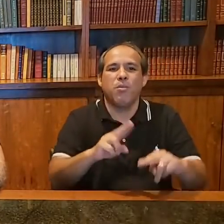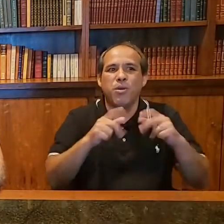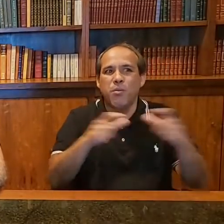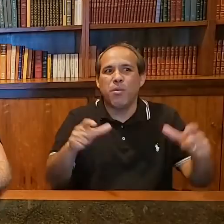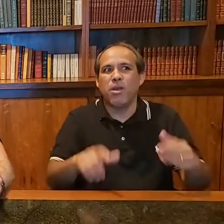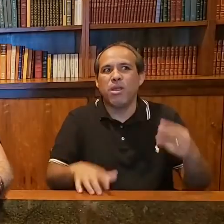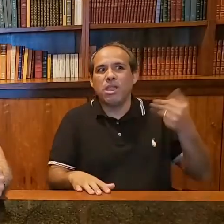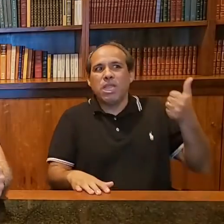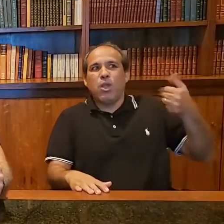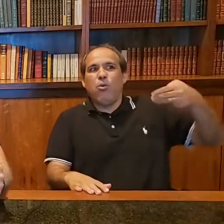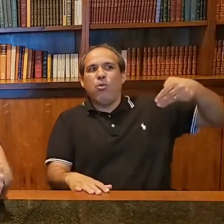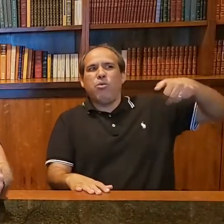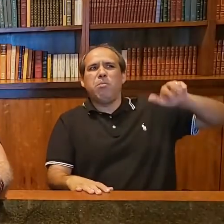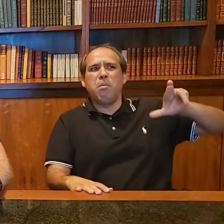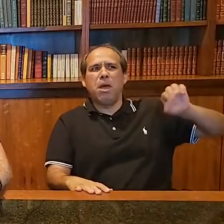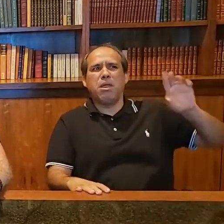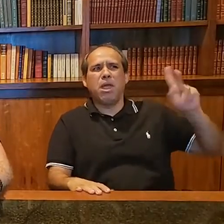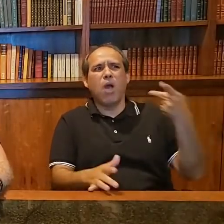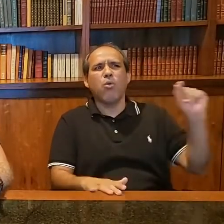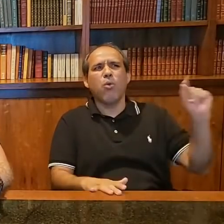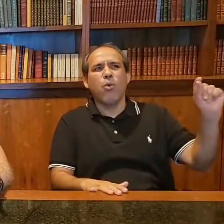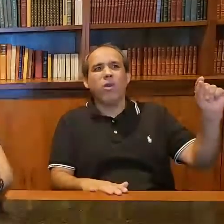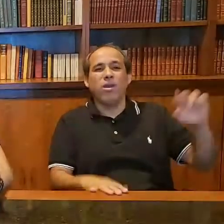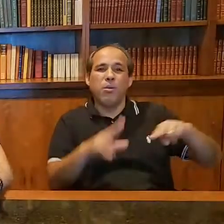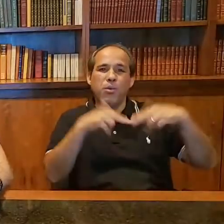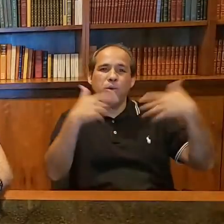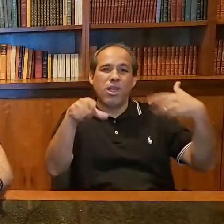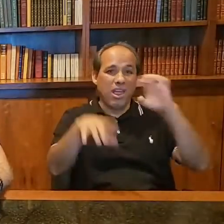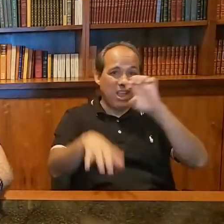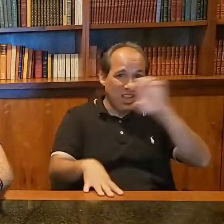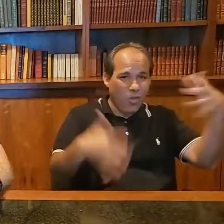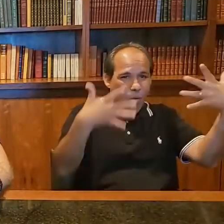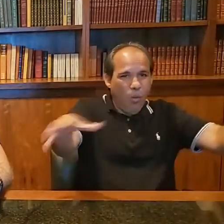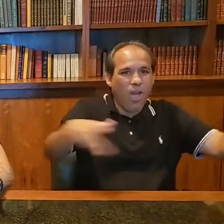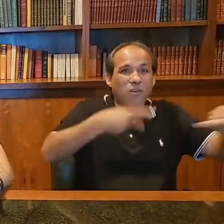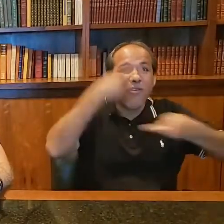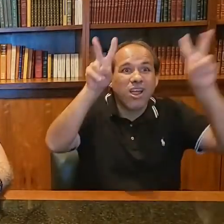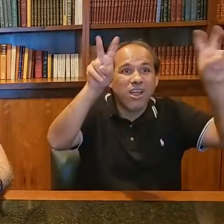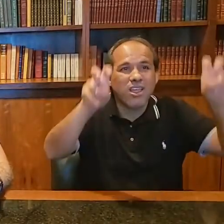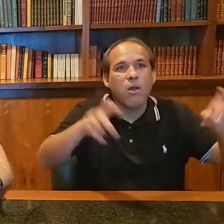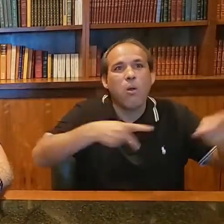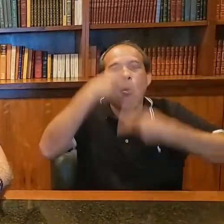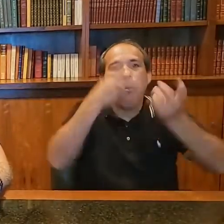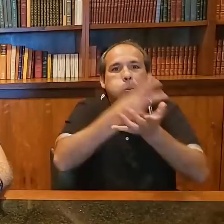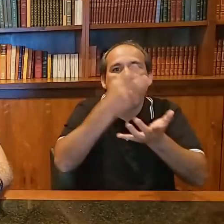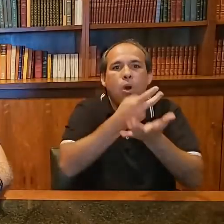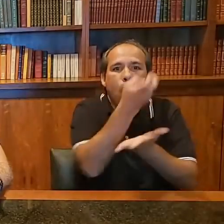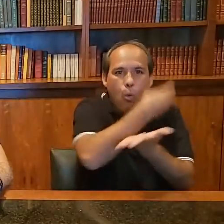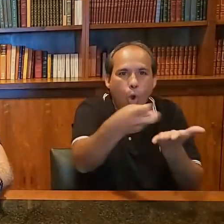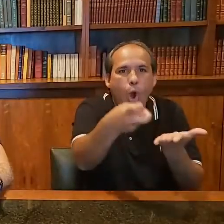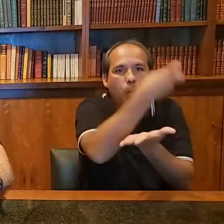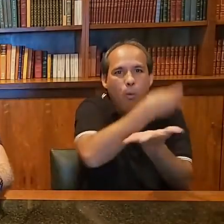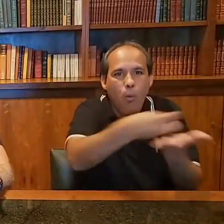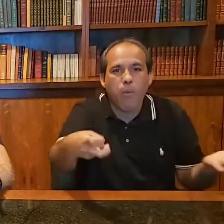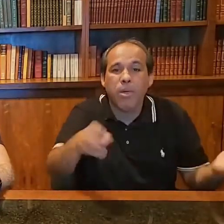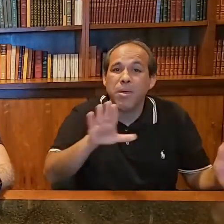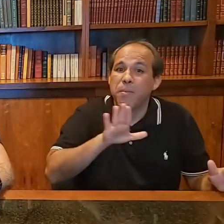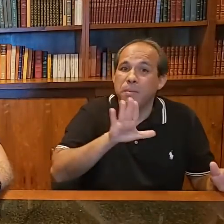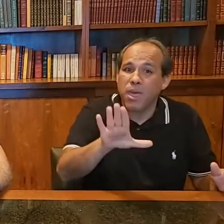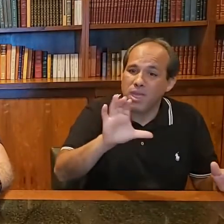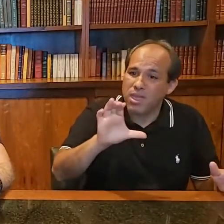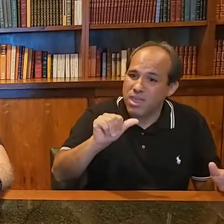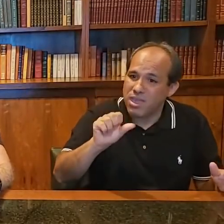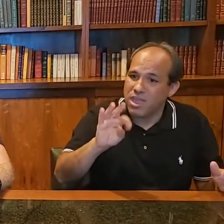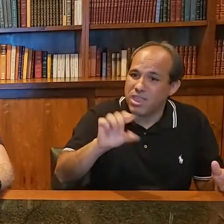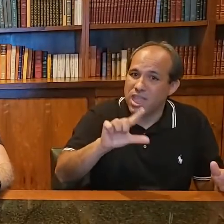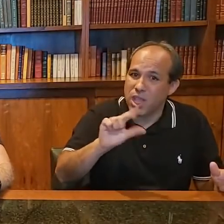que 31 de março é esse. Então a esquerda não toca nesse assunto, só diz que foi um golpe. Não diz que o Castelo Branco foi eleito à luz da Constituição